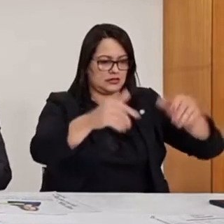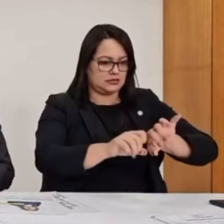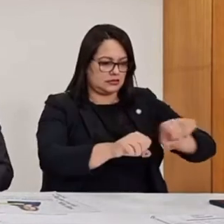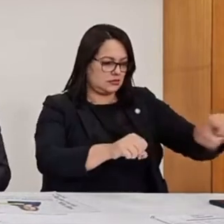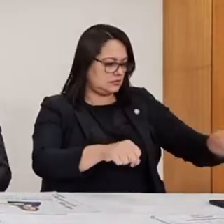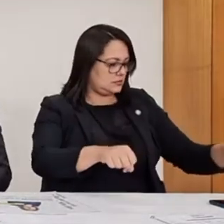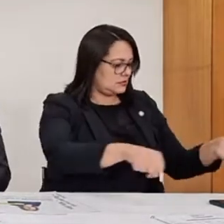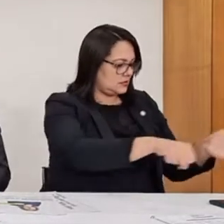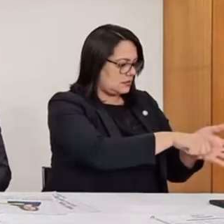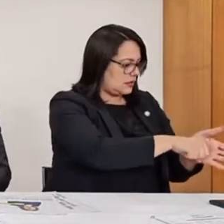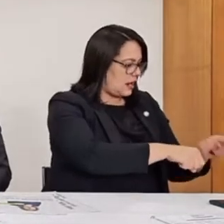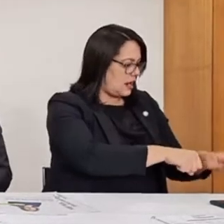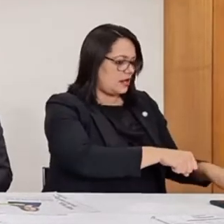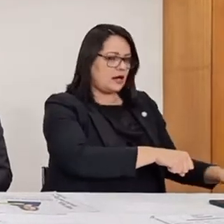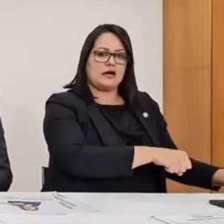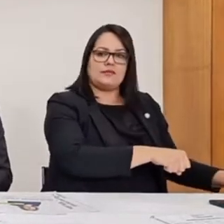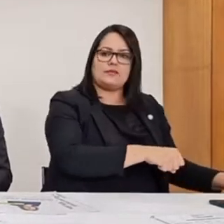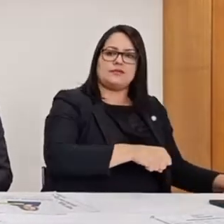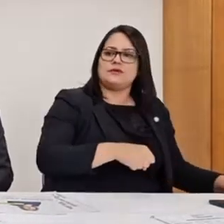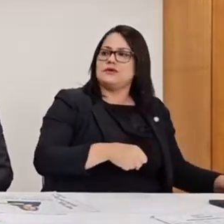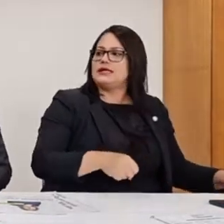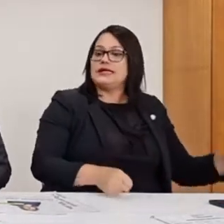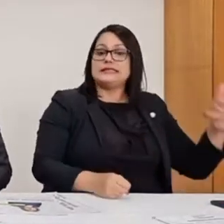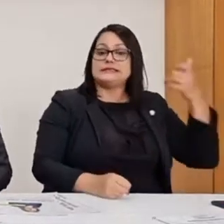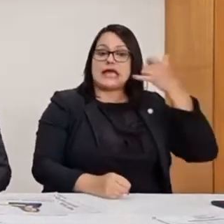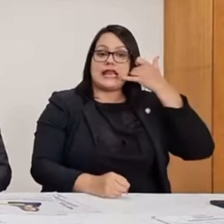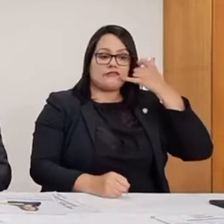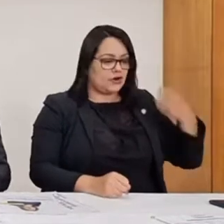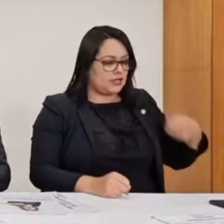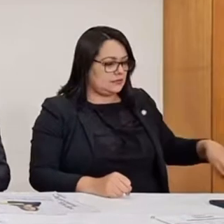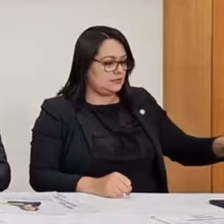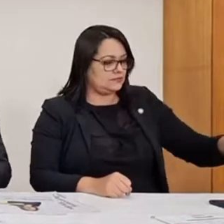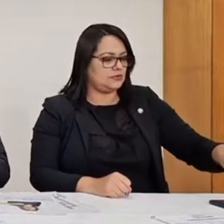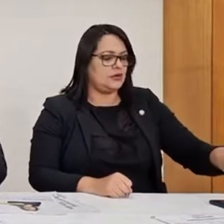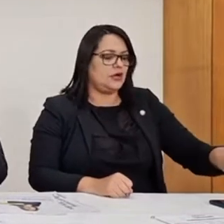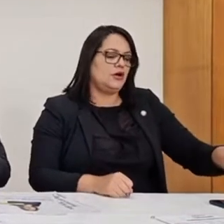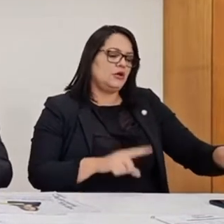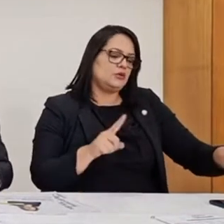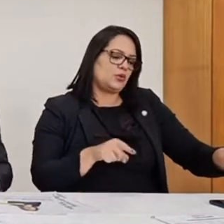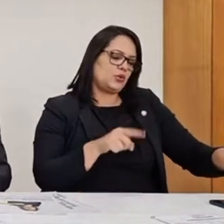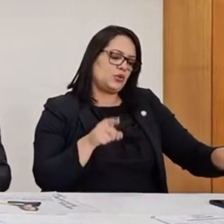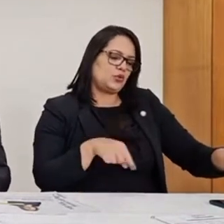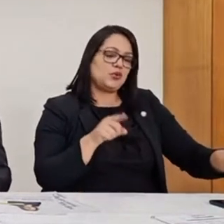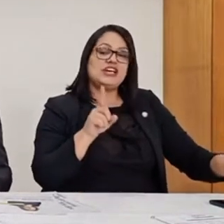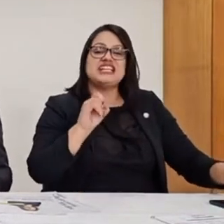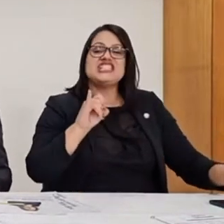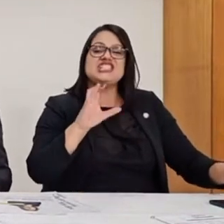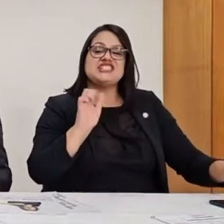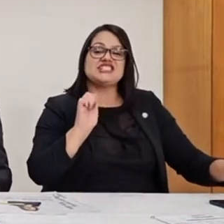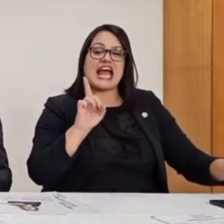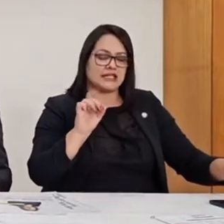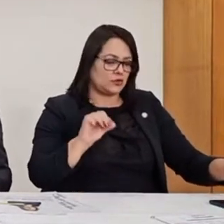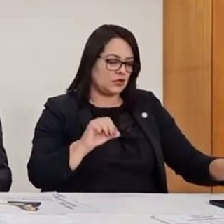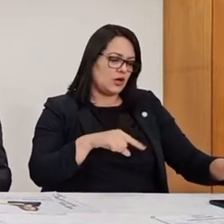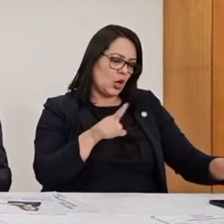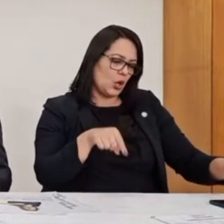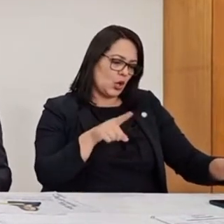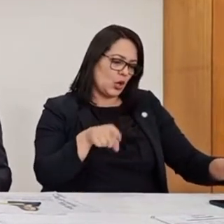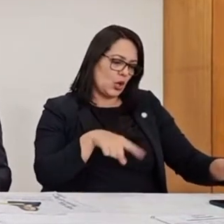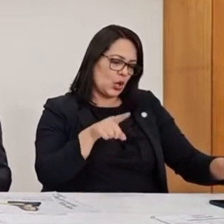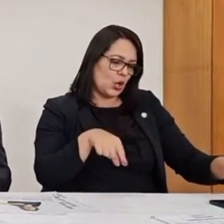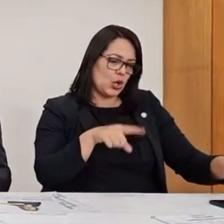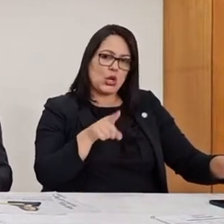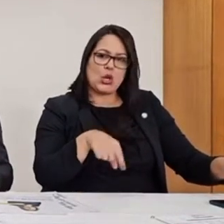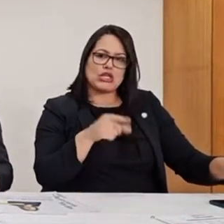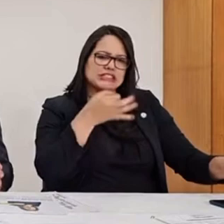você tirava o telefone do cabo, né, e botava e conectava. E levava alguns minutos para. E ficava um barulhinho. Din, din, din,